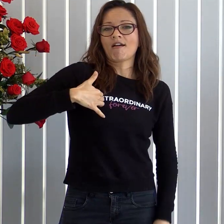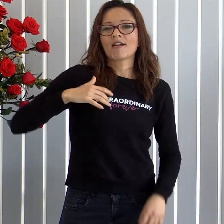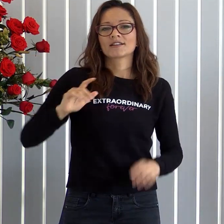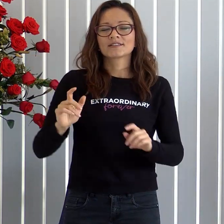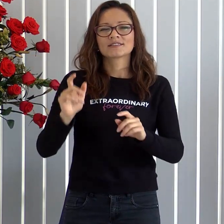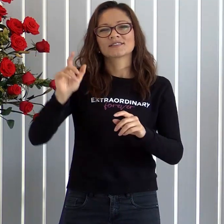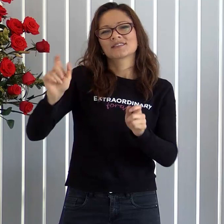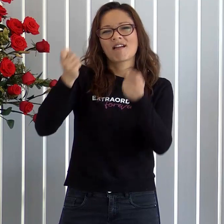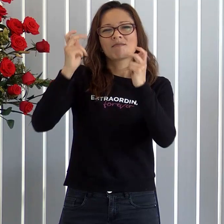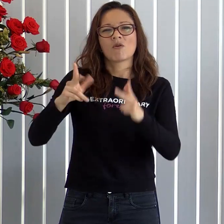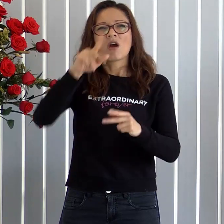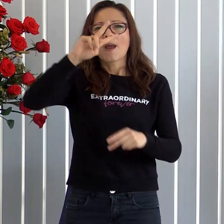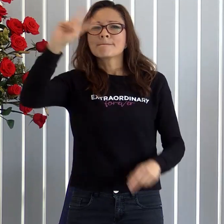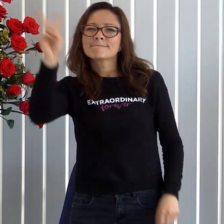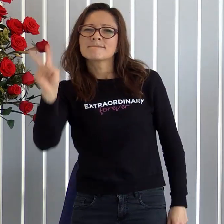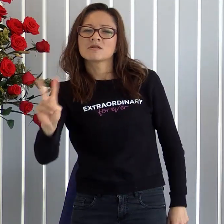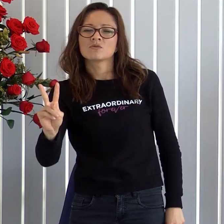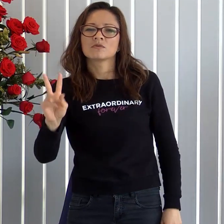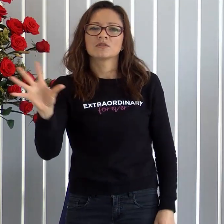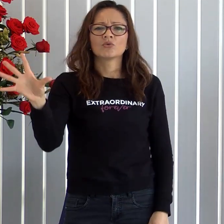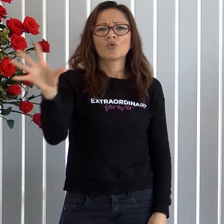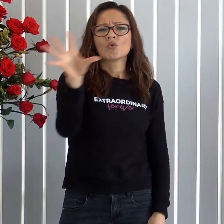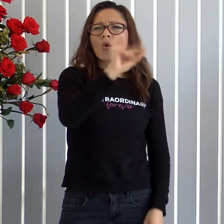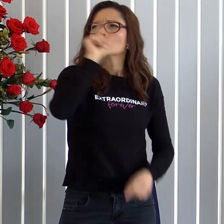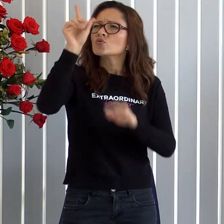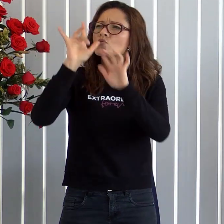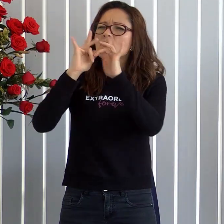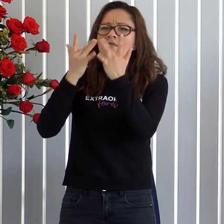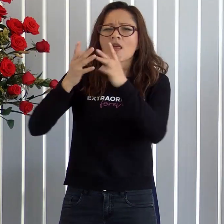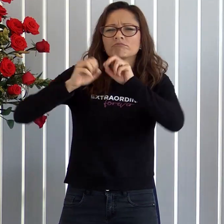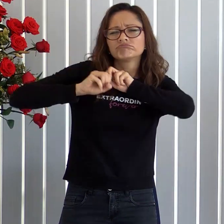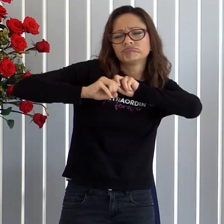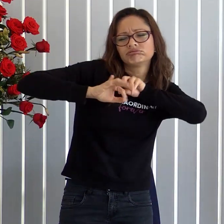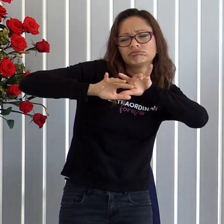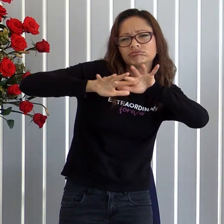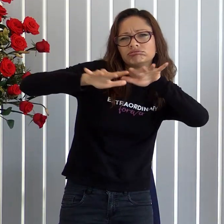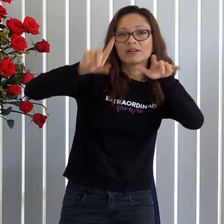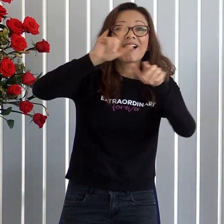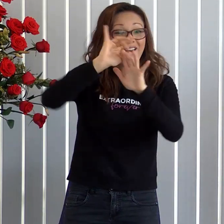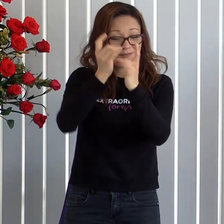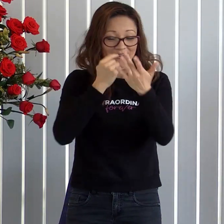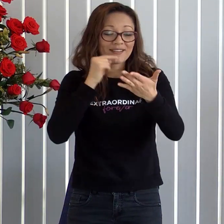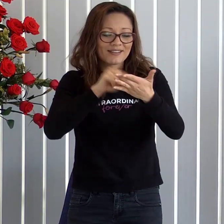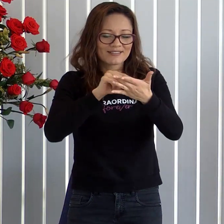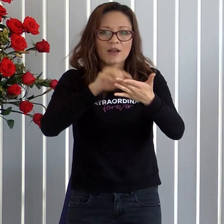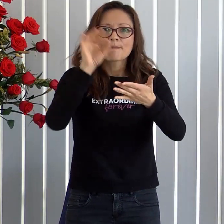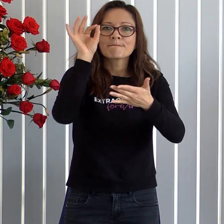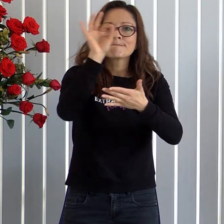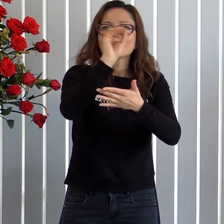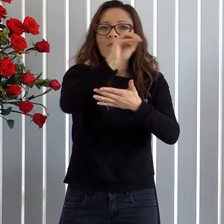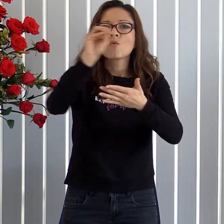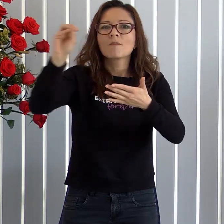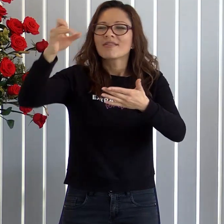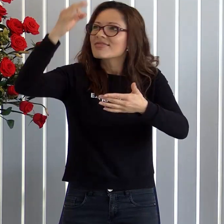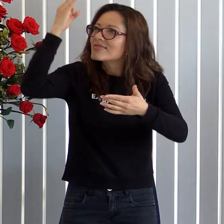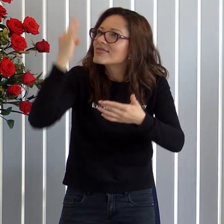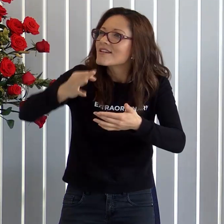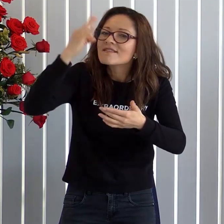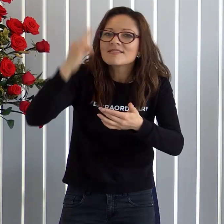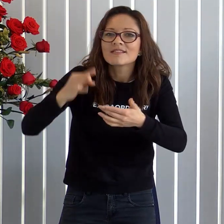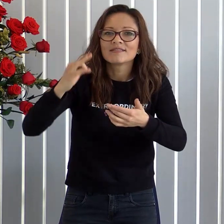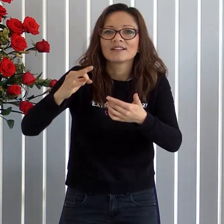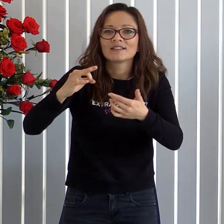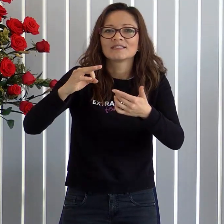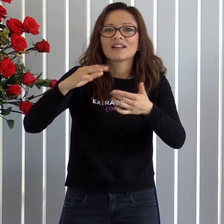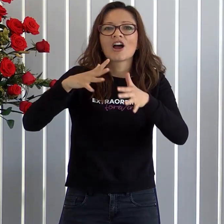Salvador, en Venezuela, Padre Celestial. Tu palabra, como tú lo dijiste, está siendo proclamada literalmente